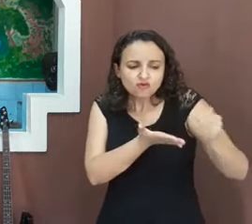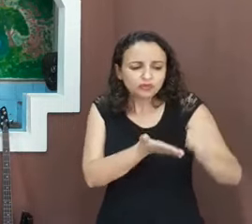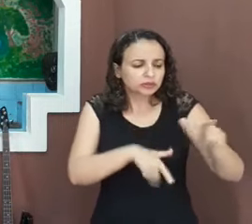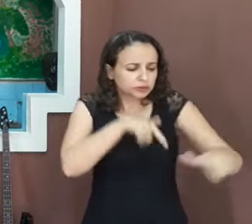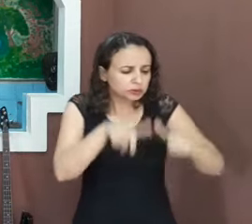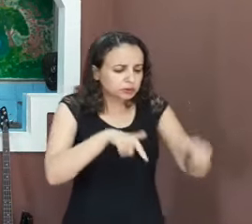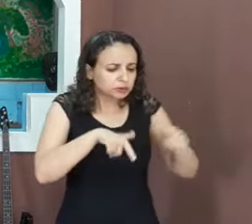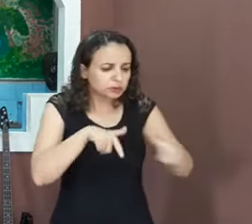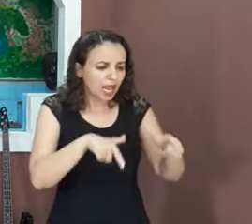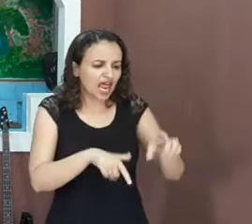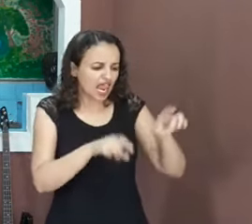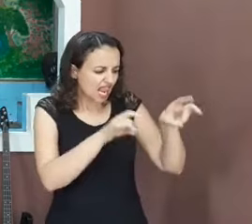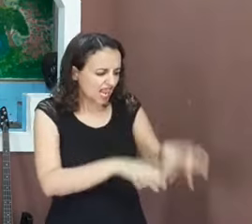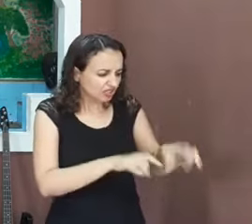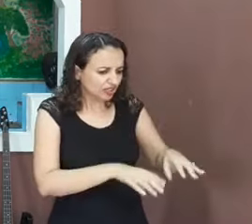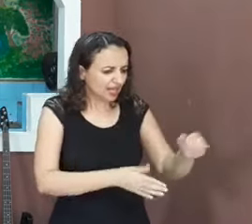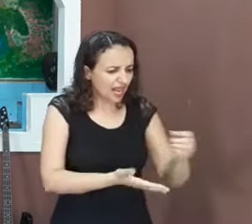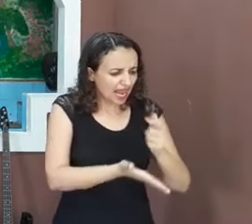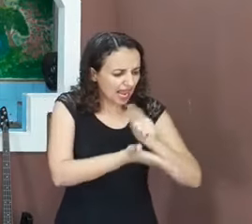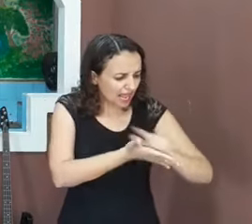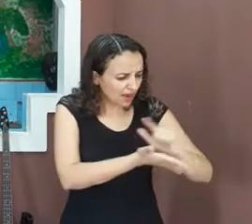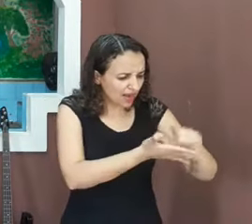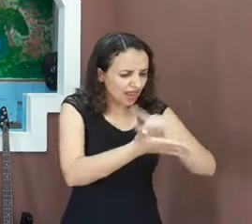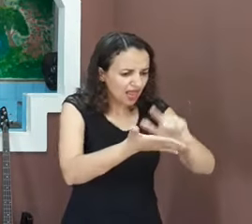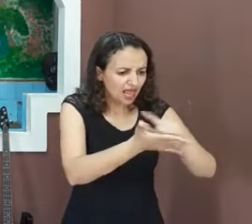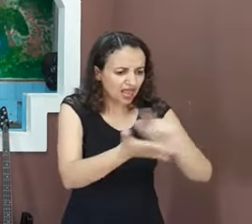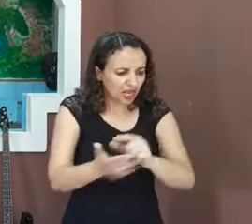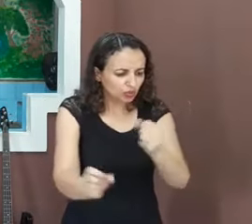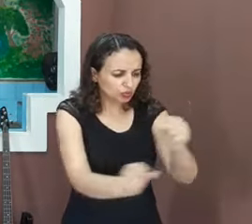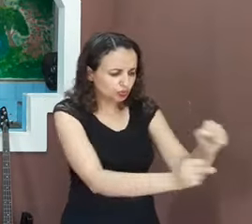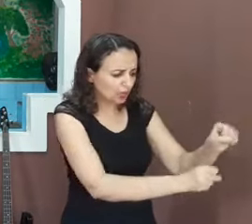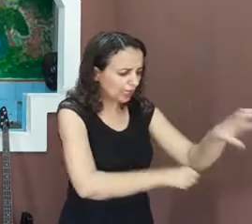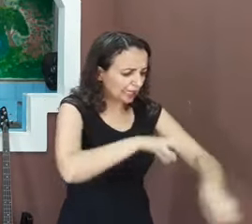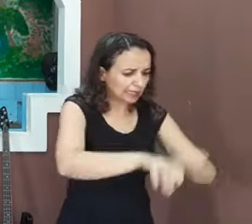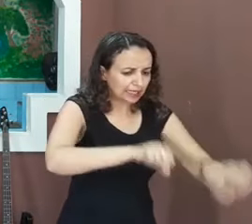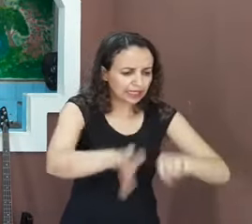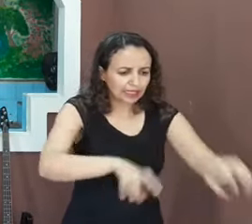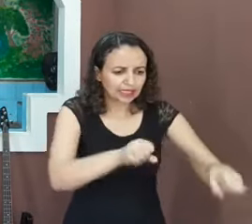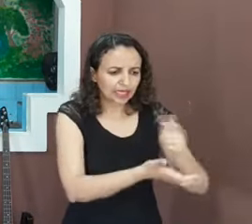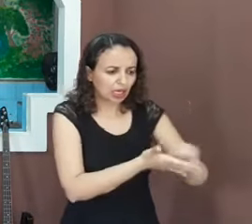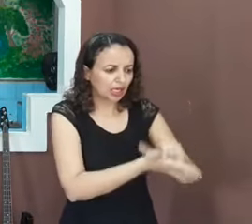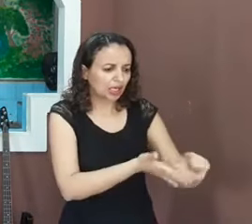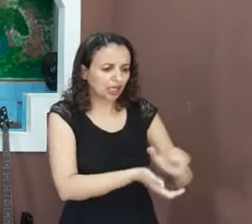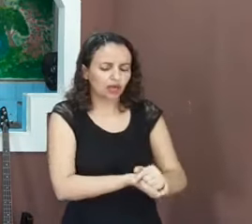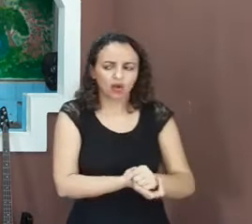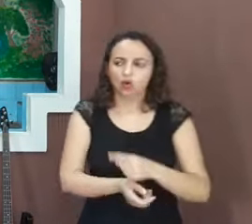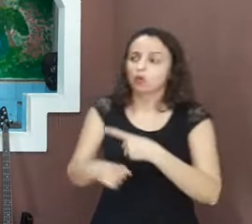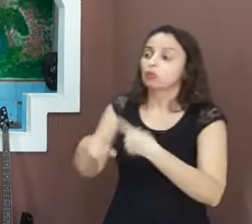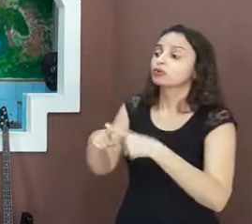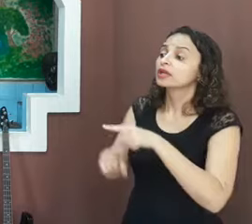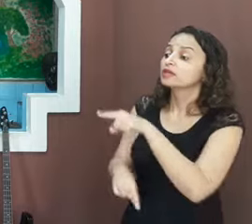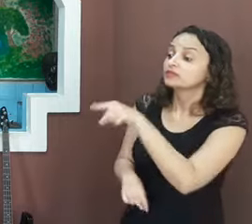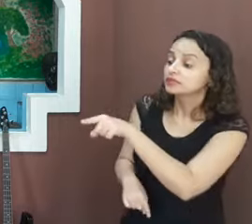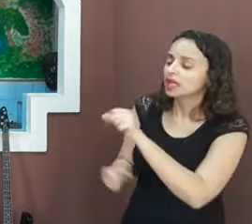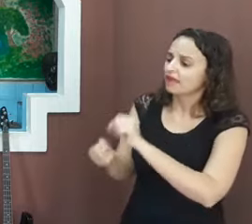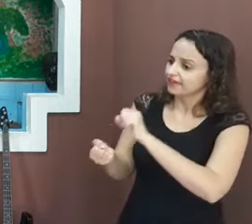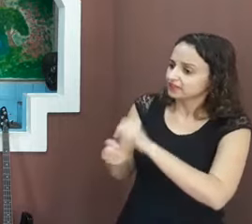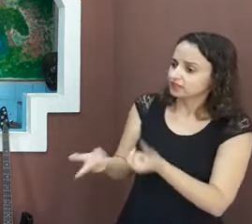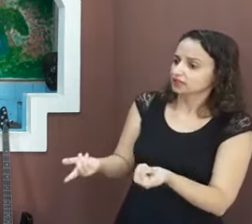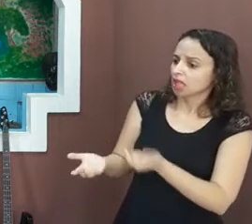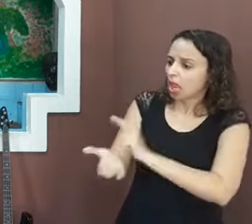está fazendo isso aqui? É da sua casa? Falou: não sei nem onde está a minha casa, nem onde estão as minhas coisas, mas alguém tem que